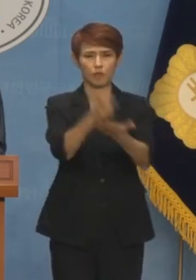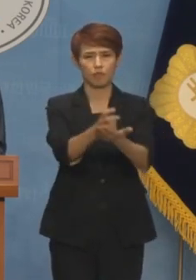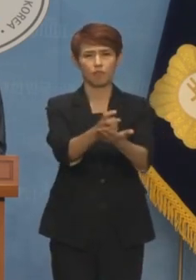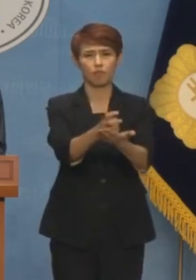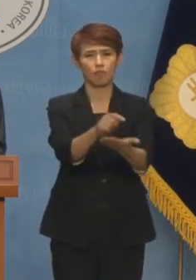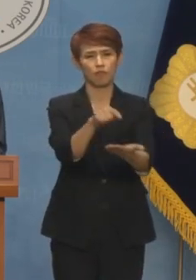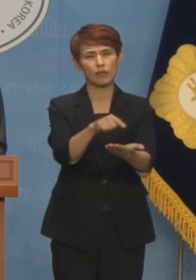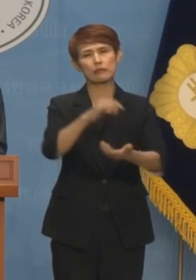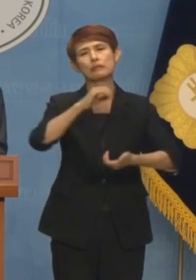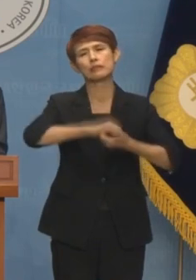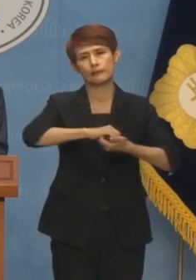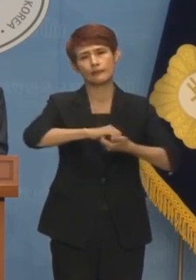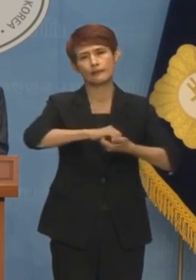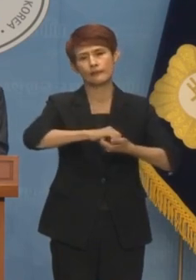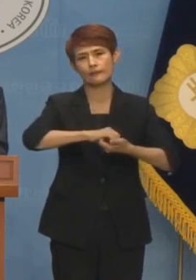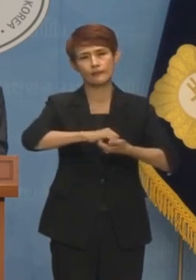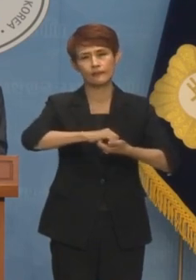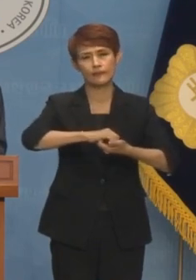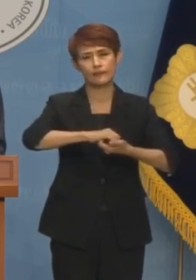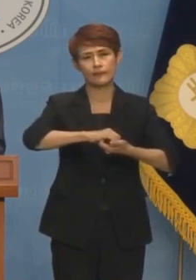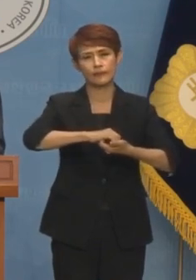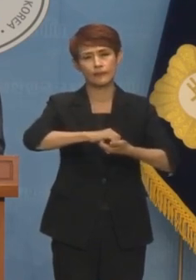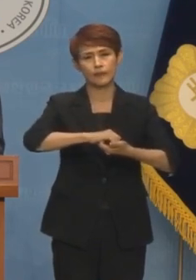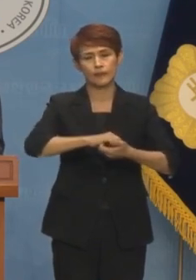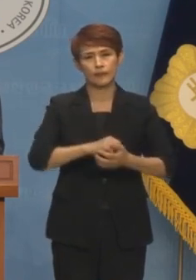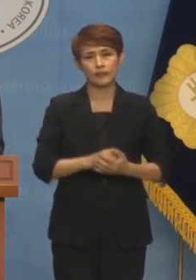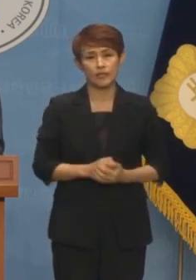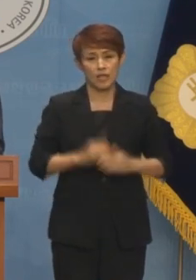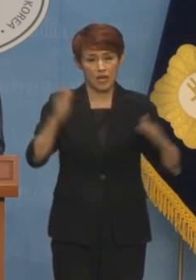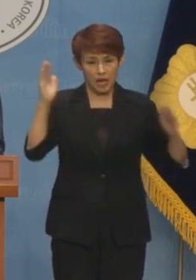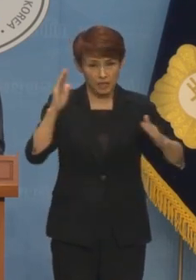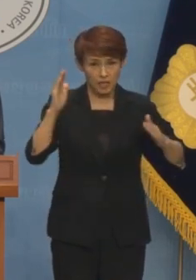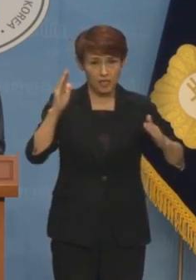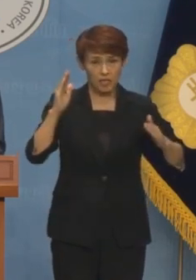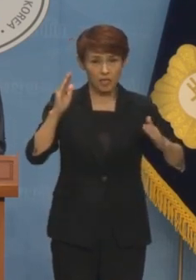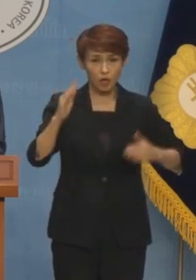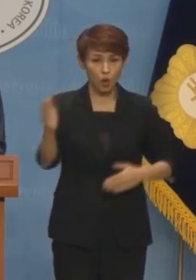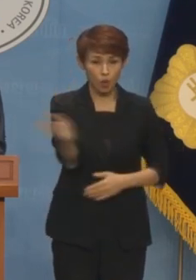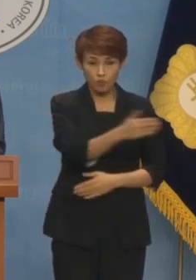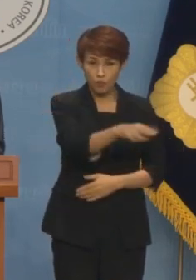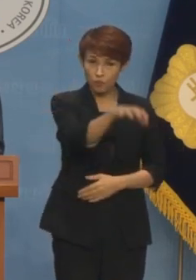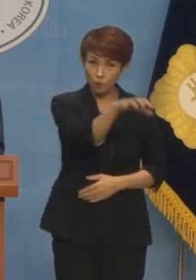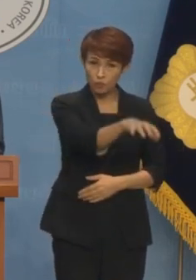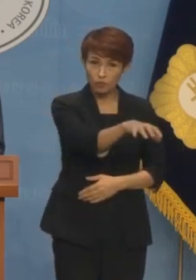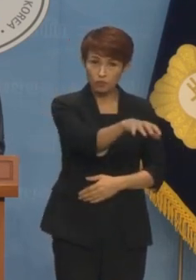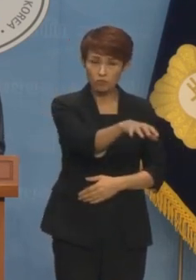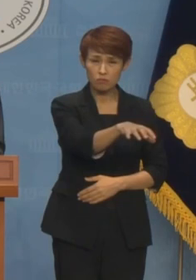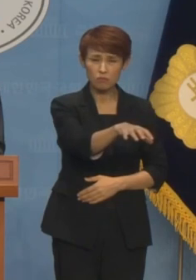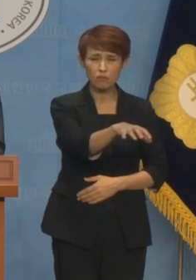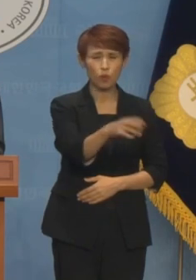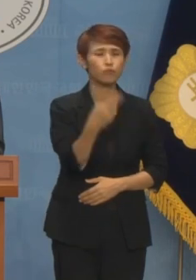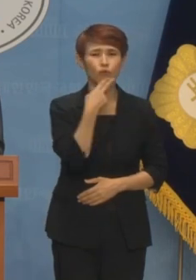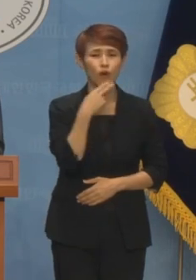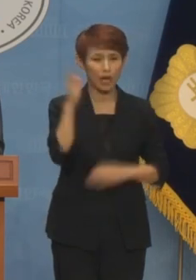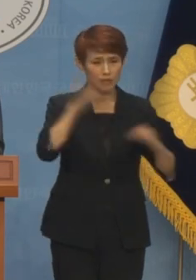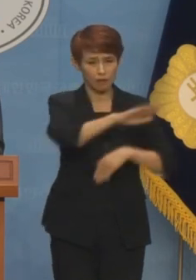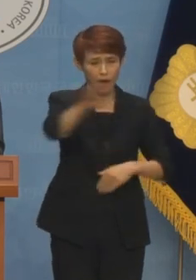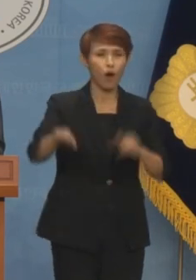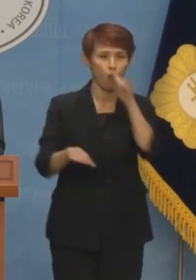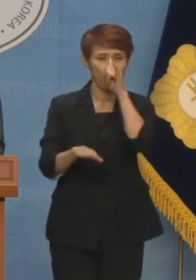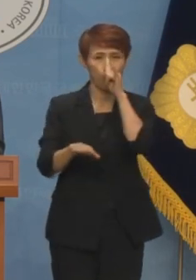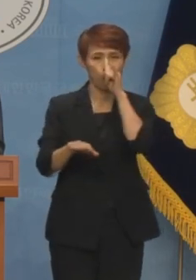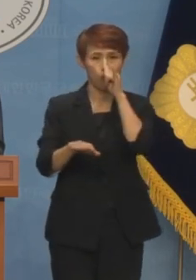형식에는 한계가 매우 많습니다. 학생이 없는 지역은 하나도 없습니다.